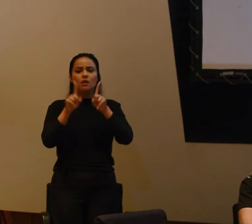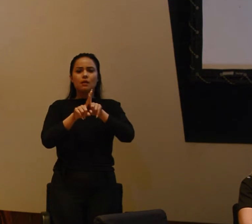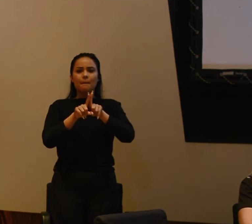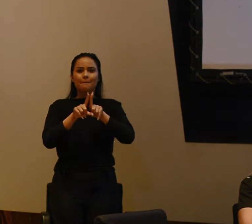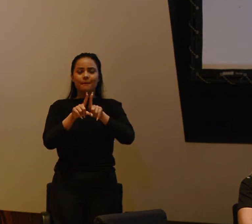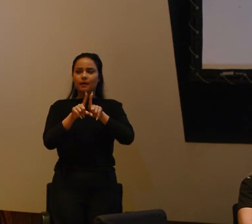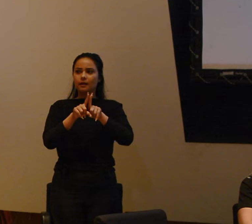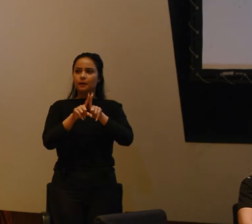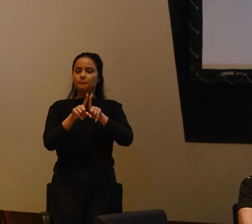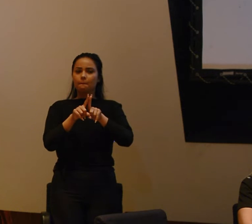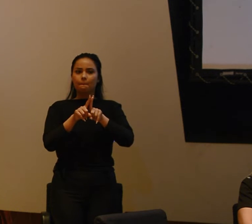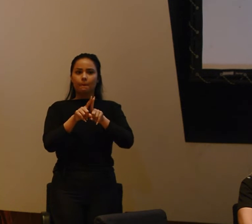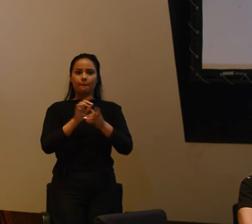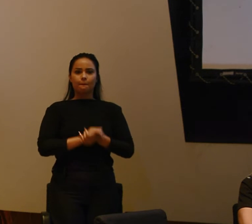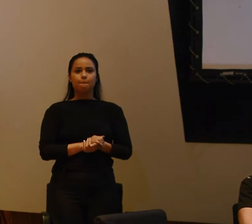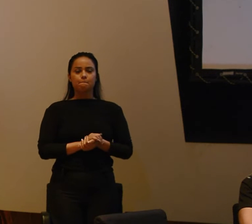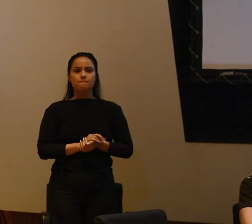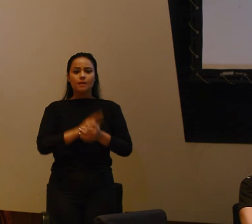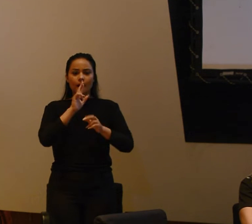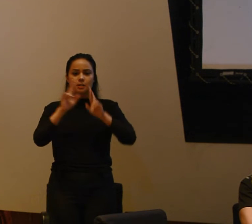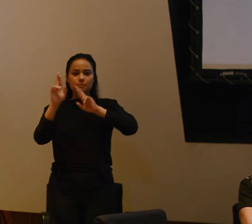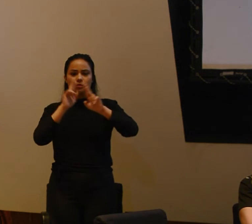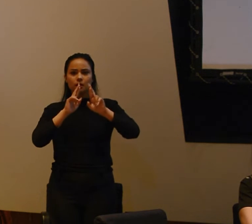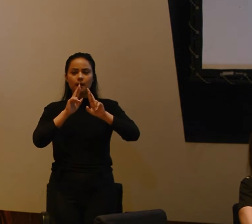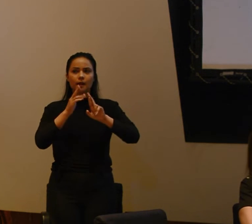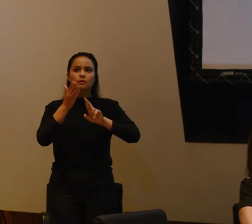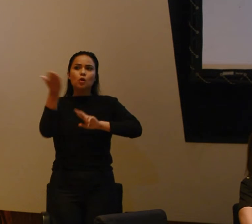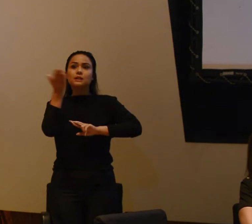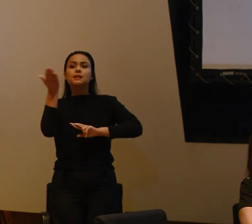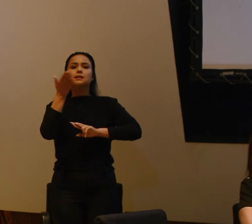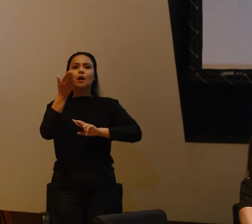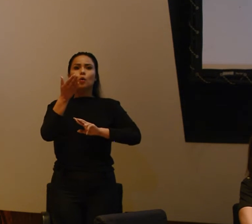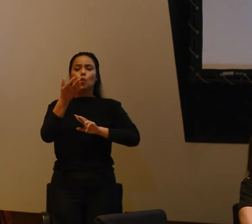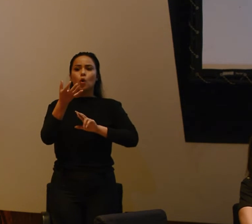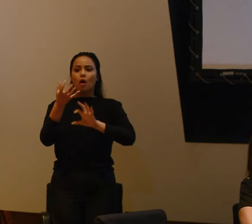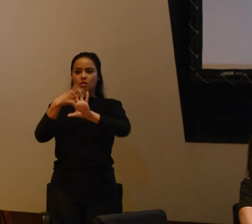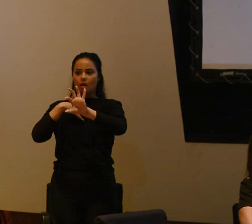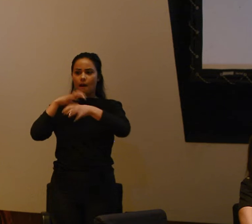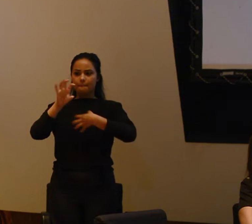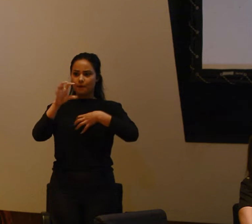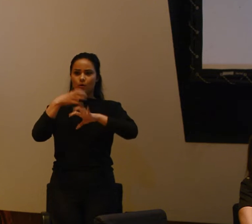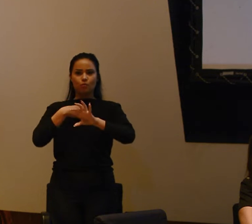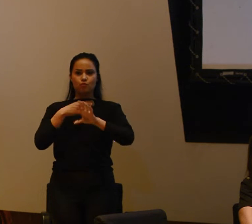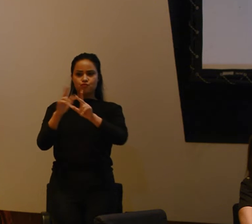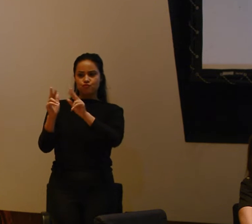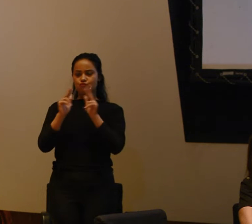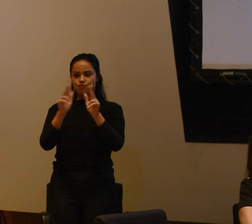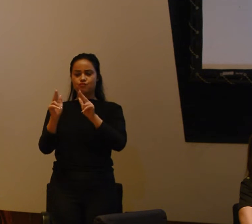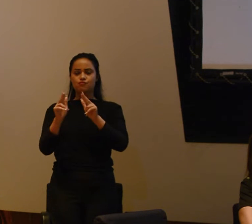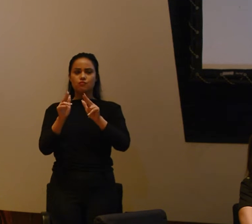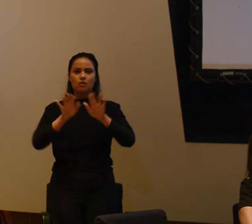questão de responder aos comandos, não tem a interação recíproca e até a agressão deles